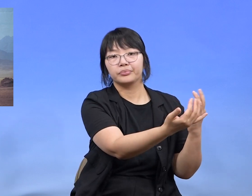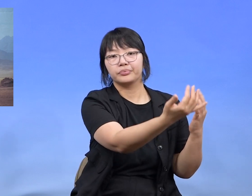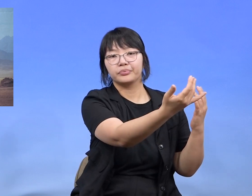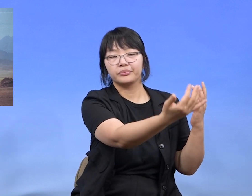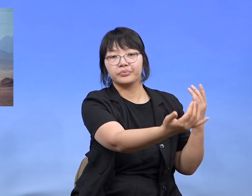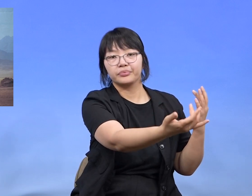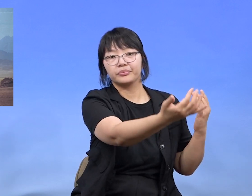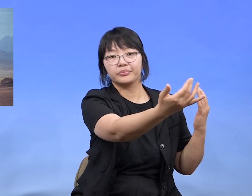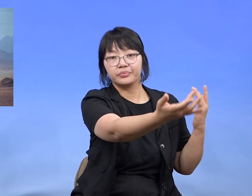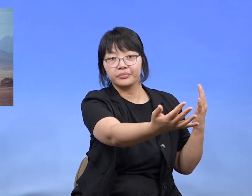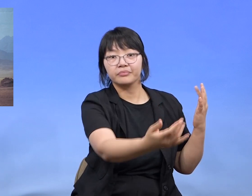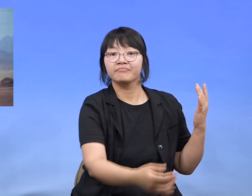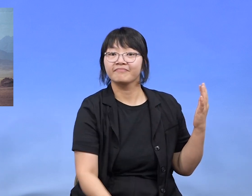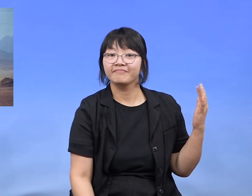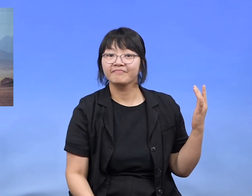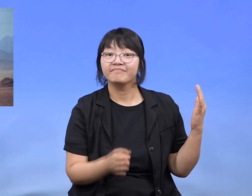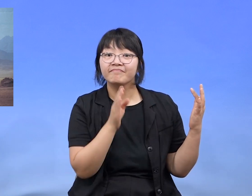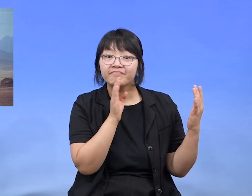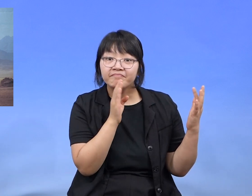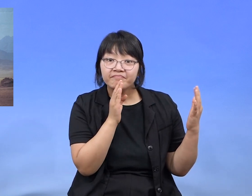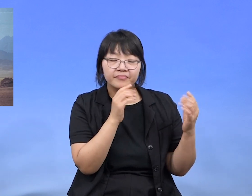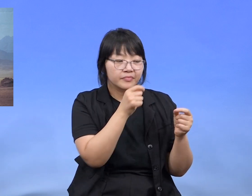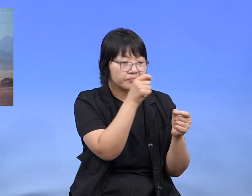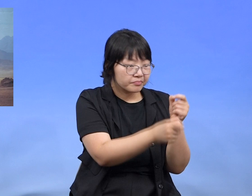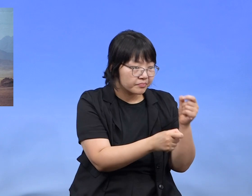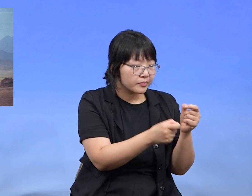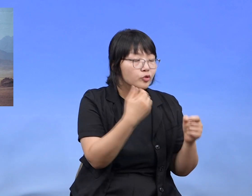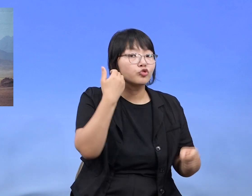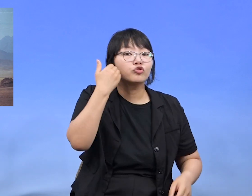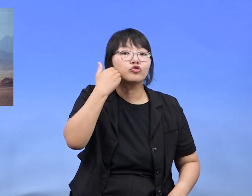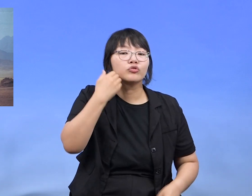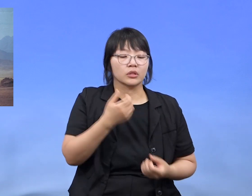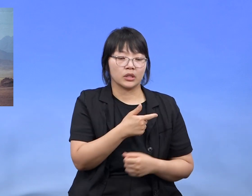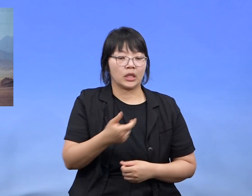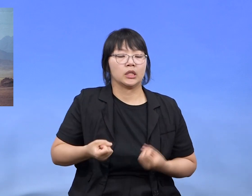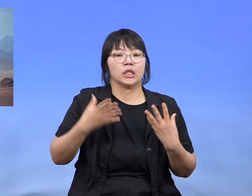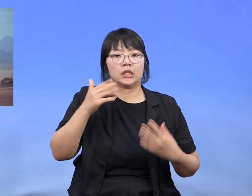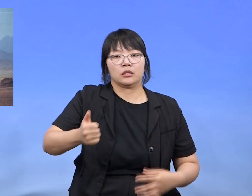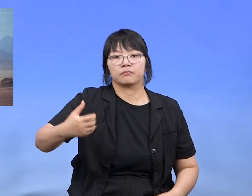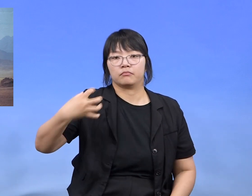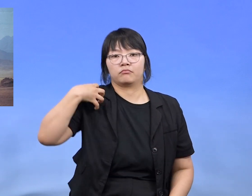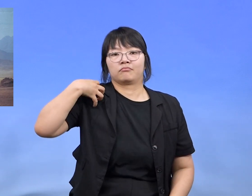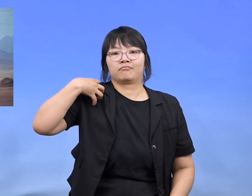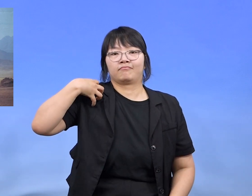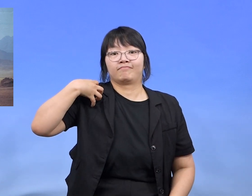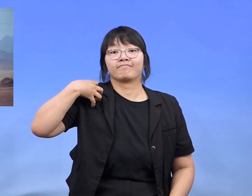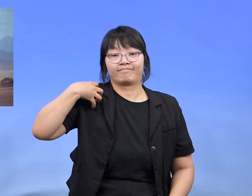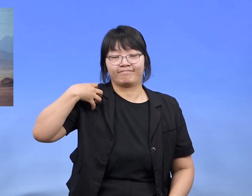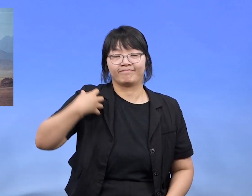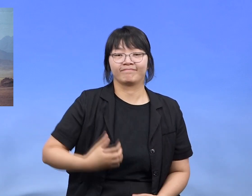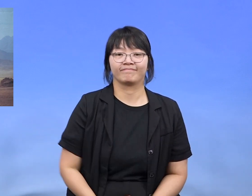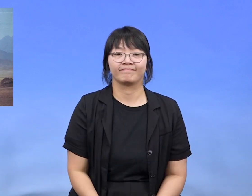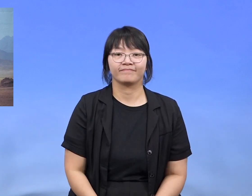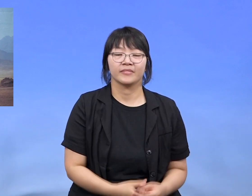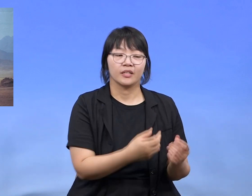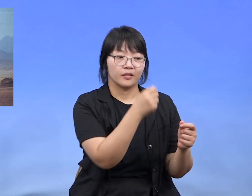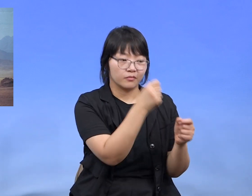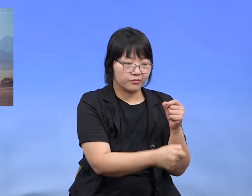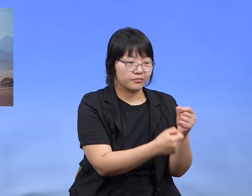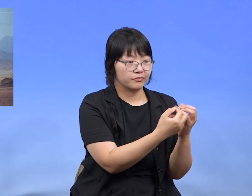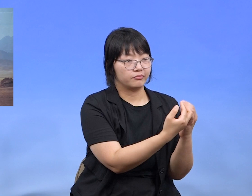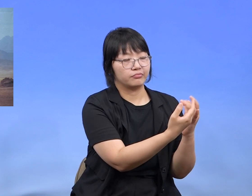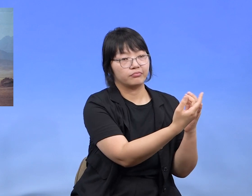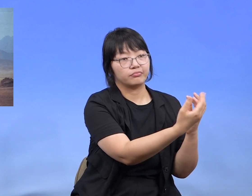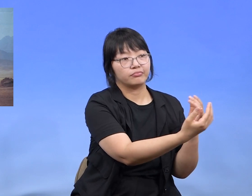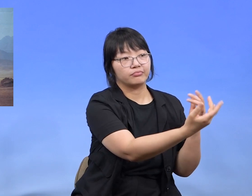불을 밝히는 것은 대제사장의 책임이에요. 대제사장이 그 일을 합니다. 근데 일단 불이 밝혀지면